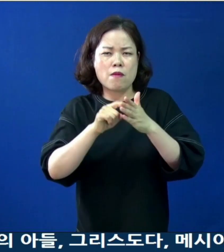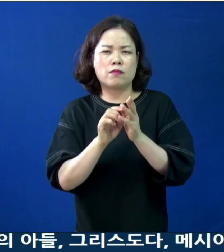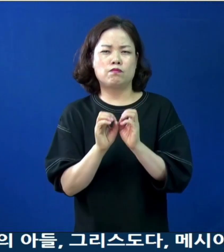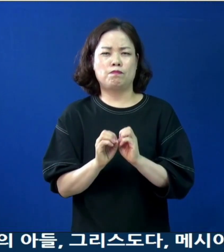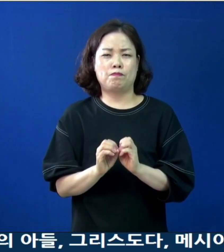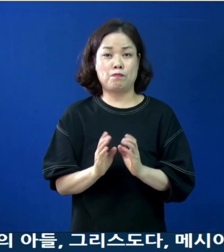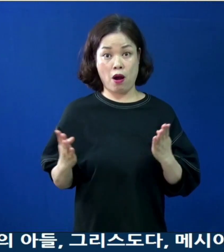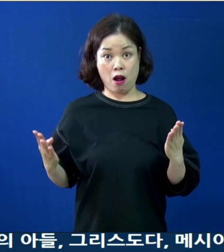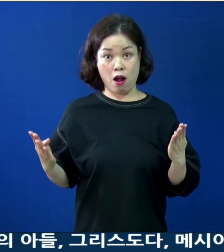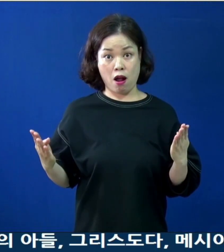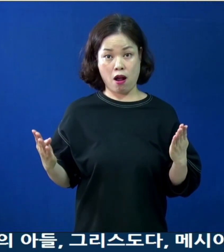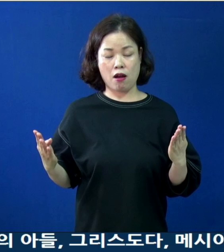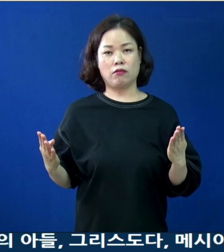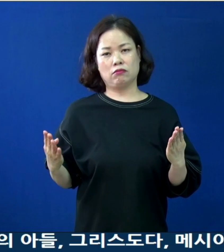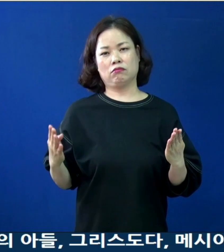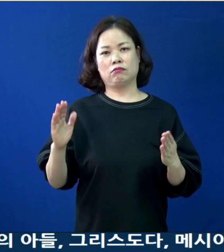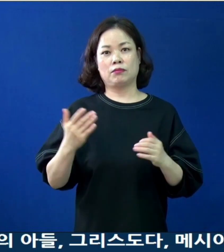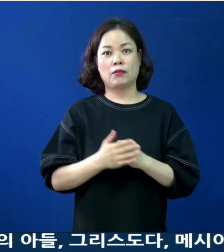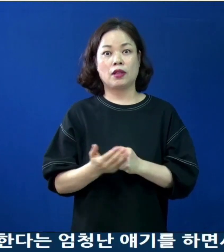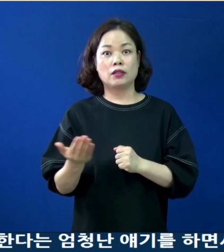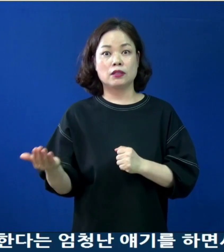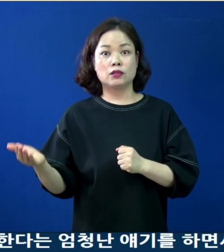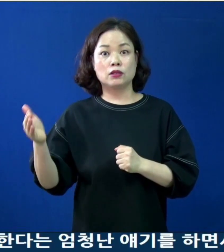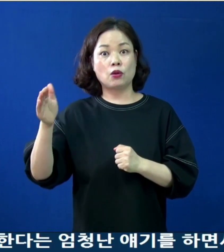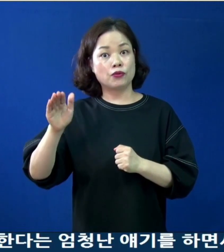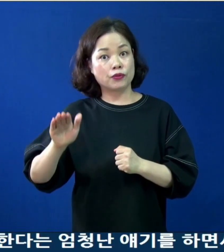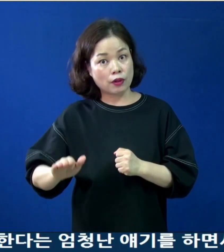역사가 일어난 것이 되는 거죠. 그런데